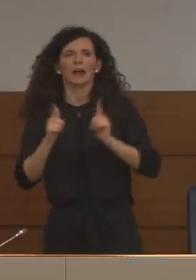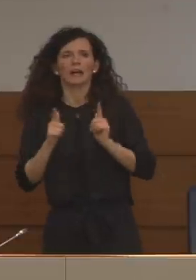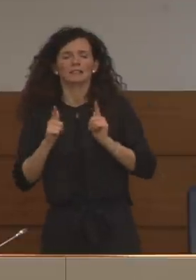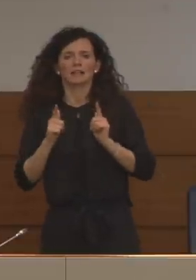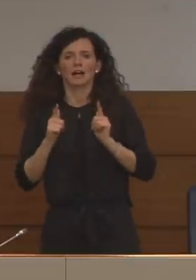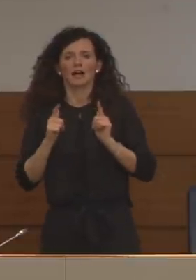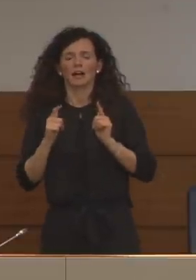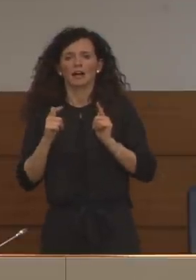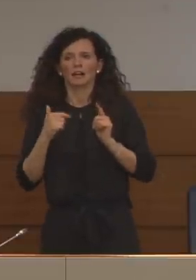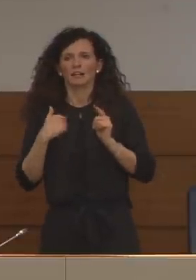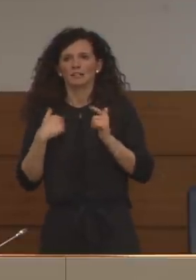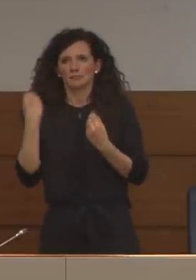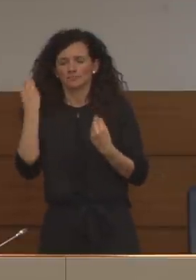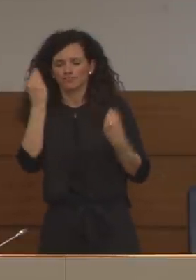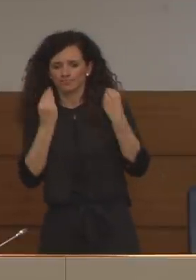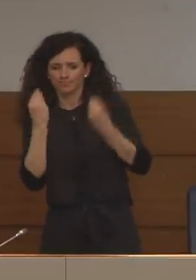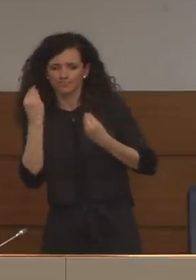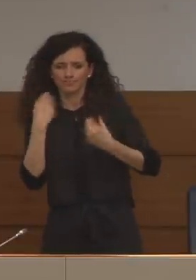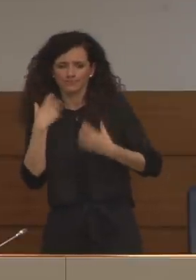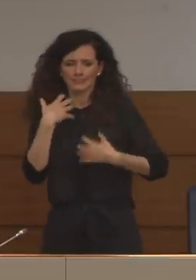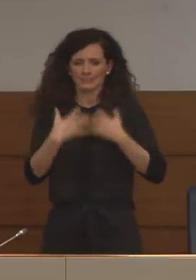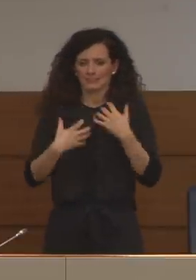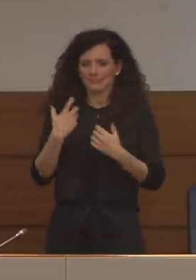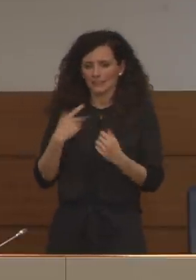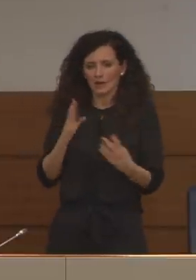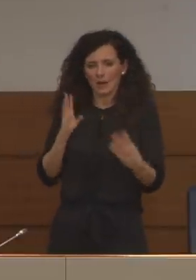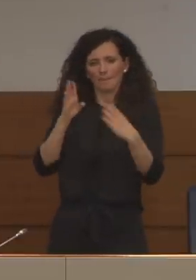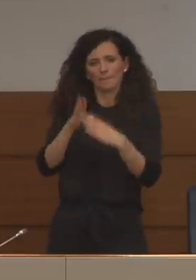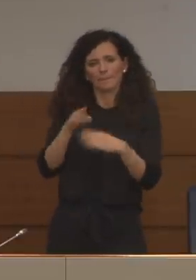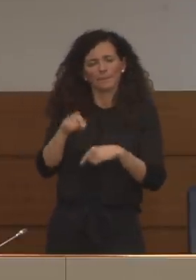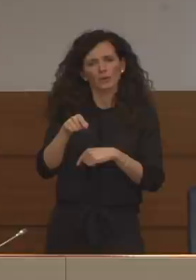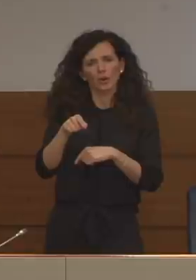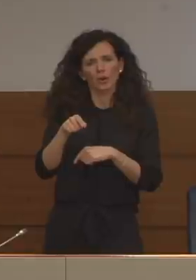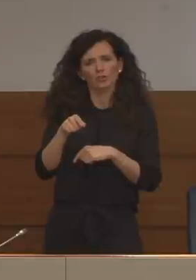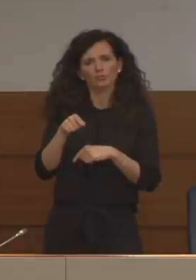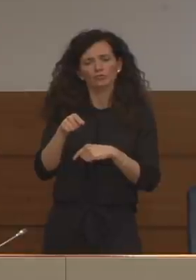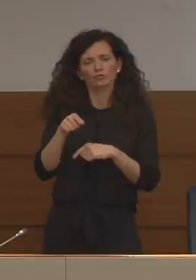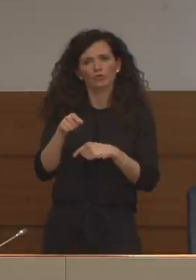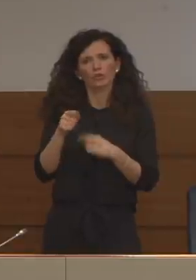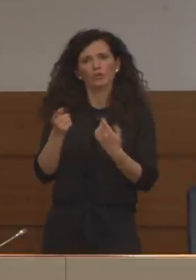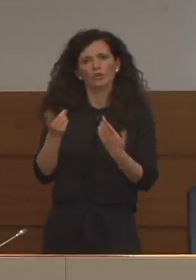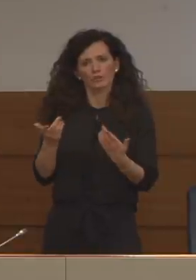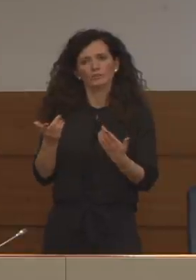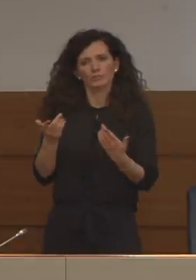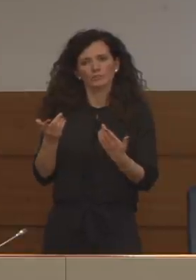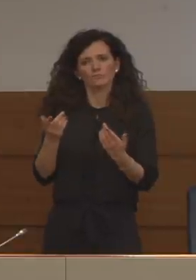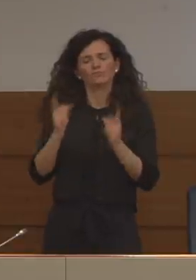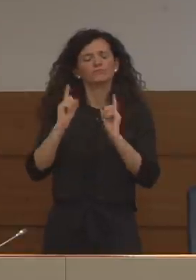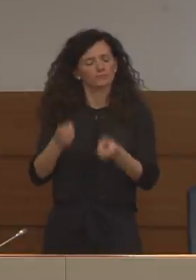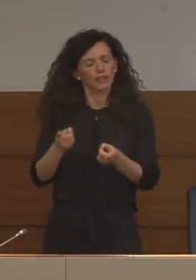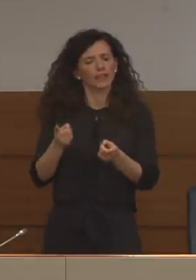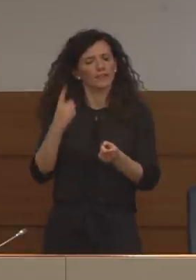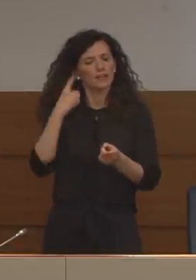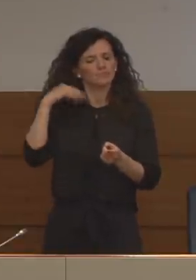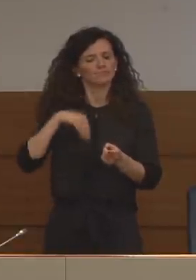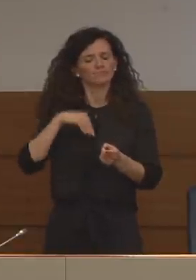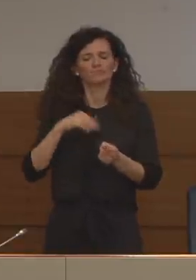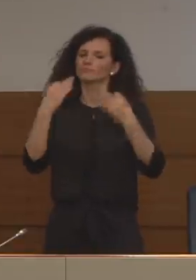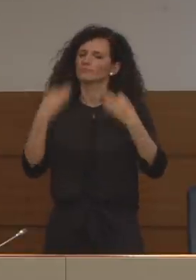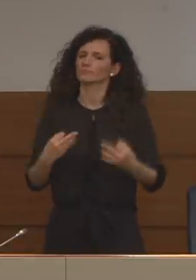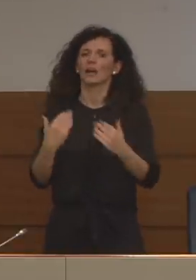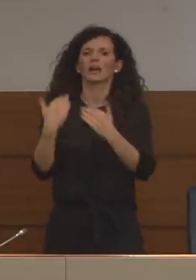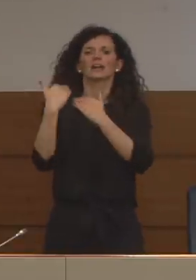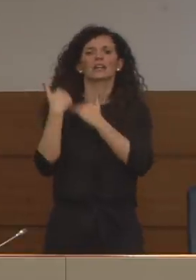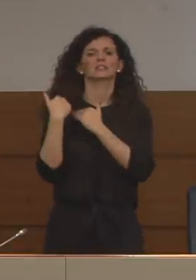che in qualche modo deve richiamare anche una sorta di responsabilità nella